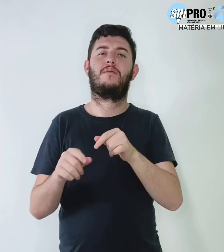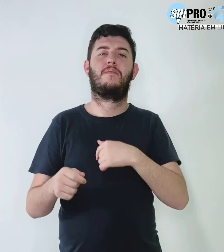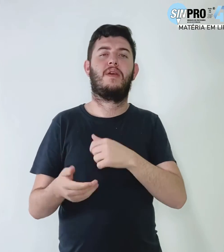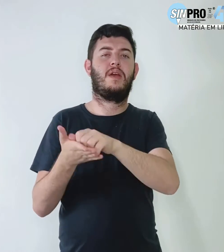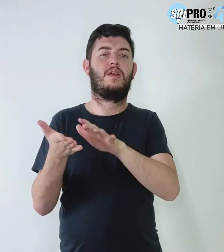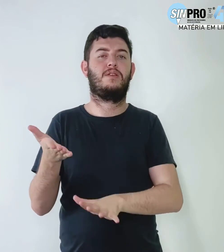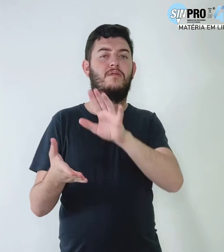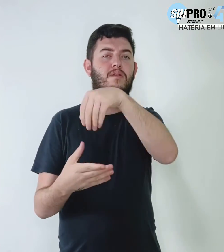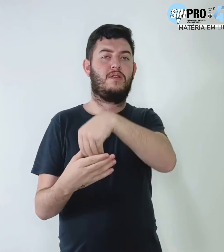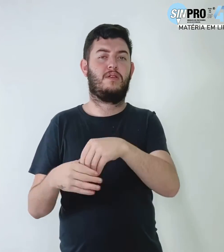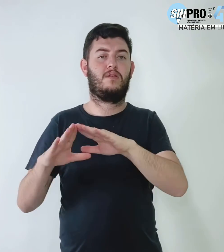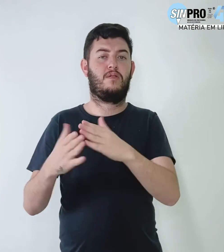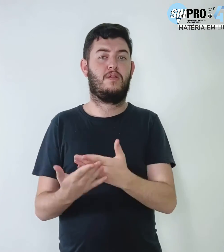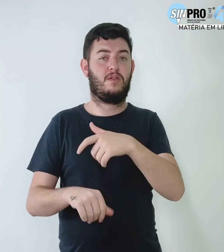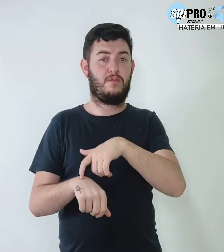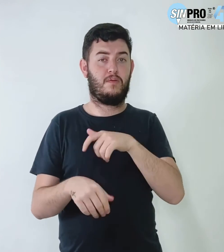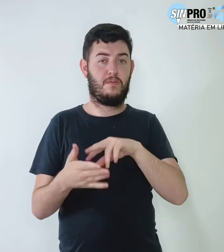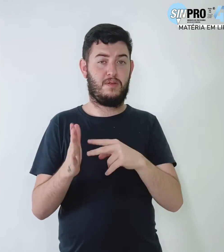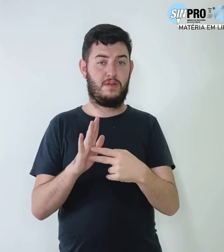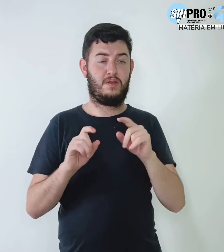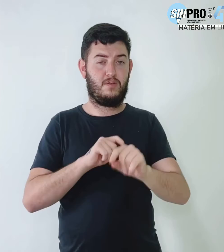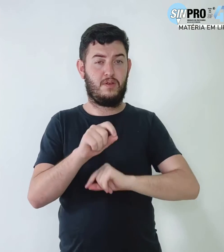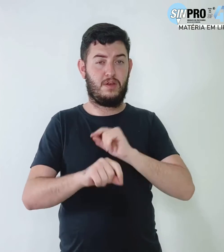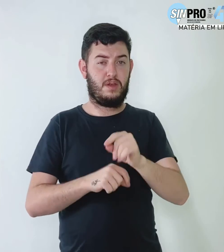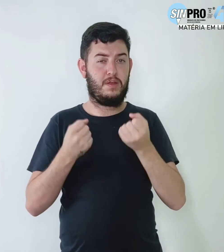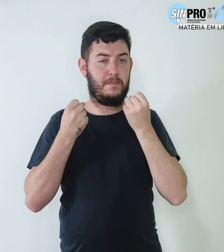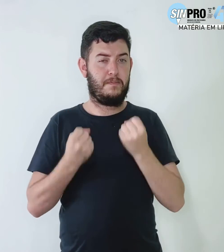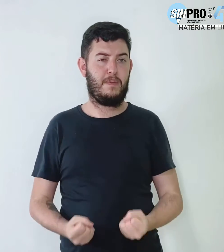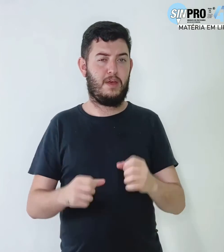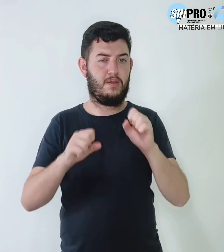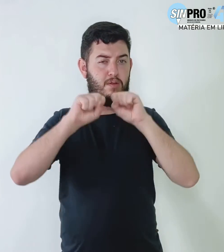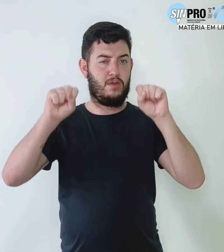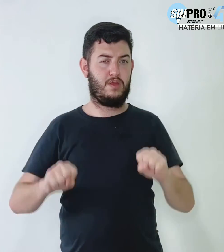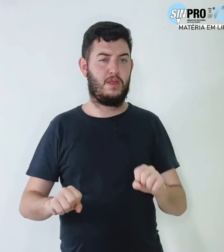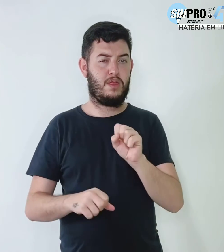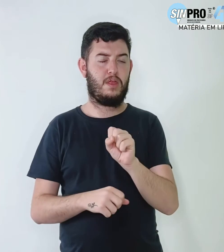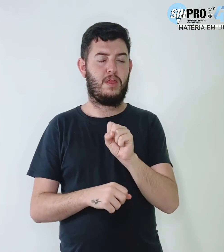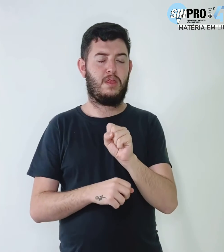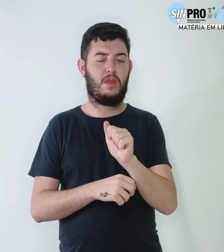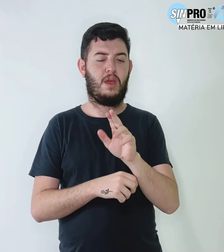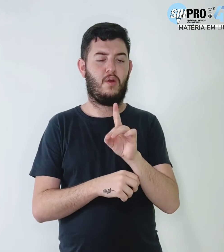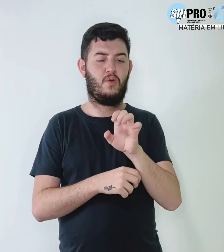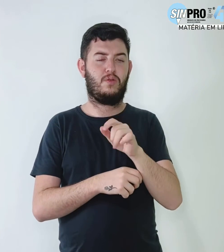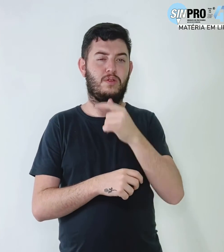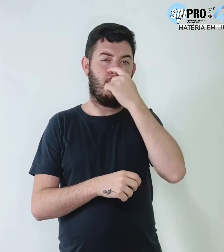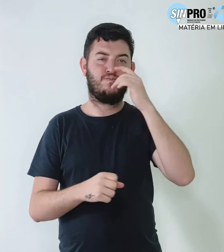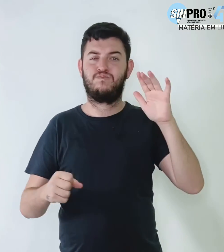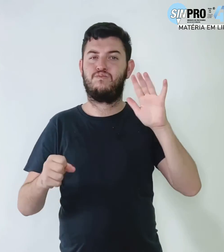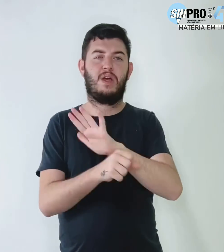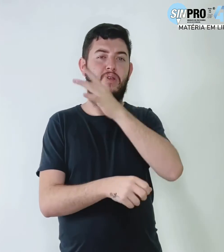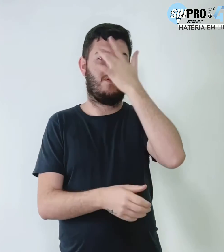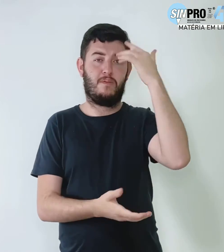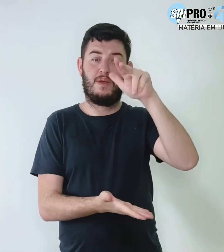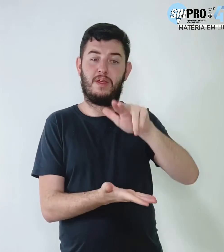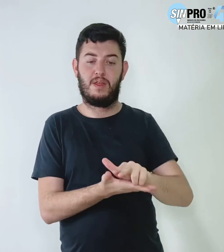e das atividades escolares neste momento de sobrecarga da rede deva ocorrer. Neste momento